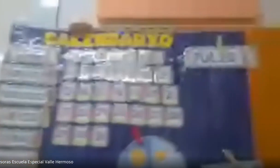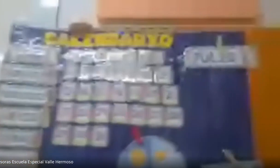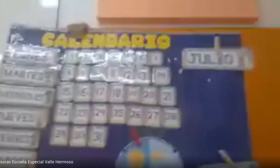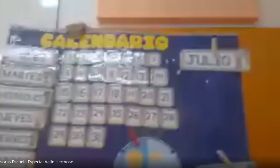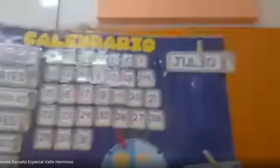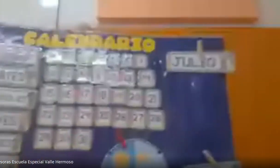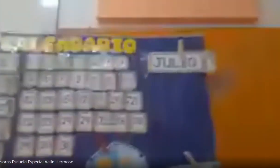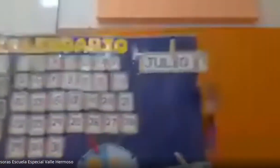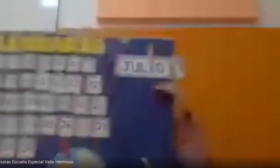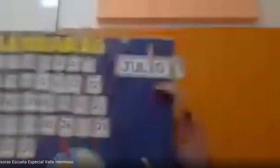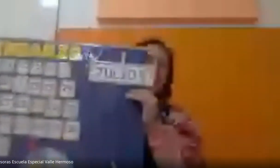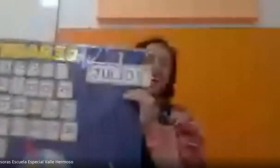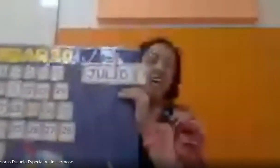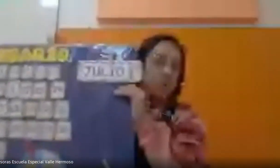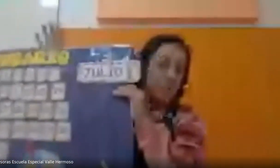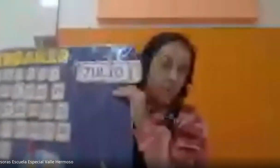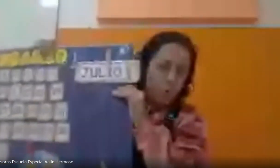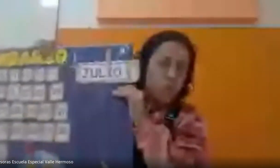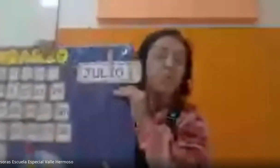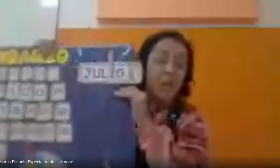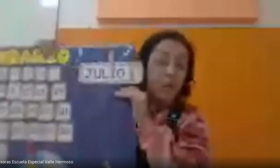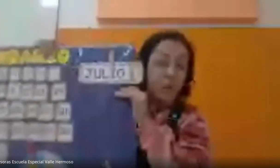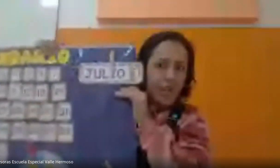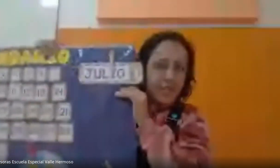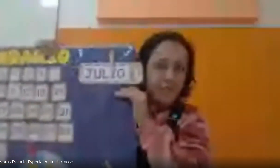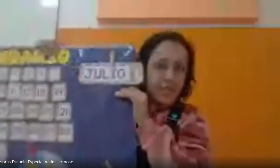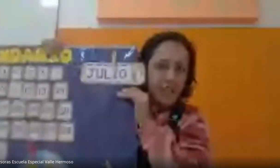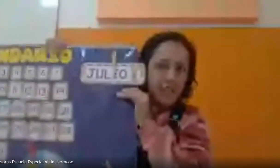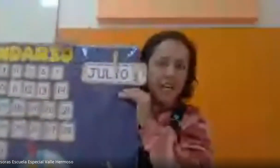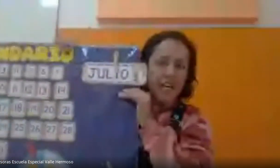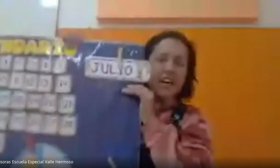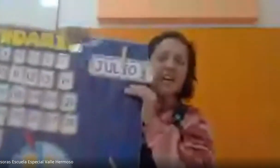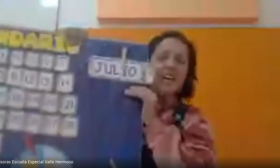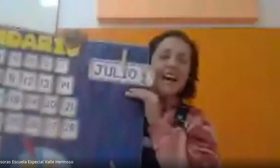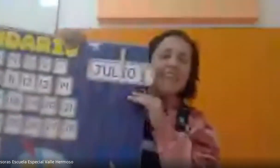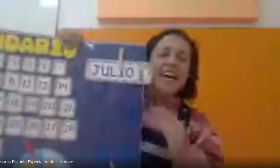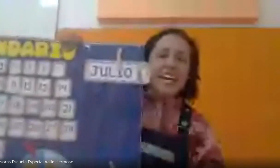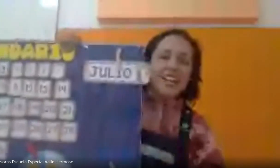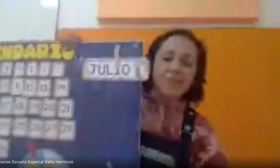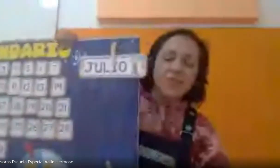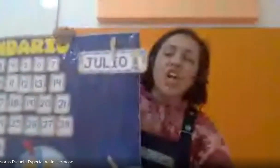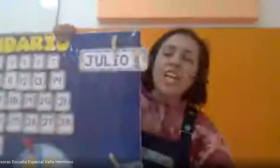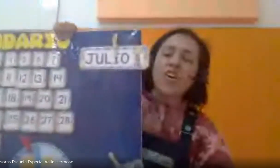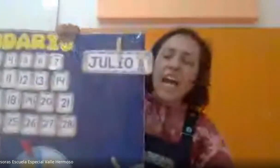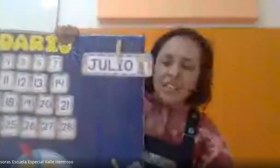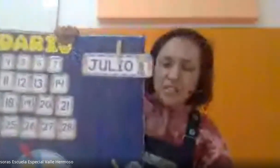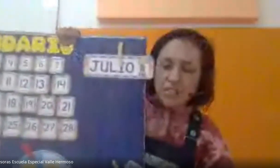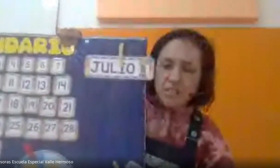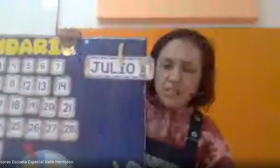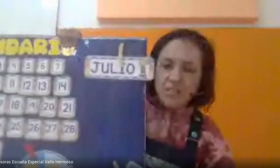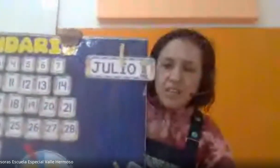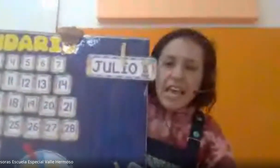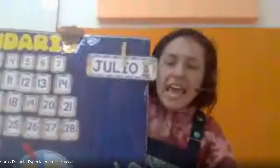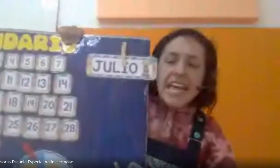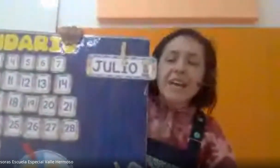excelente, bien esa energía. No se entendió mucho, pero bien esa energía. A ver, don Nicolás, ¿en qué